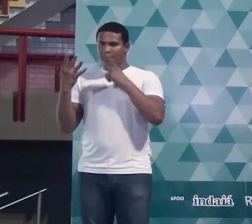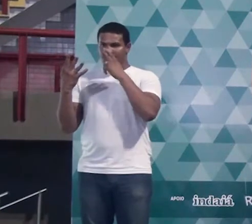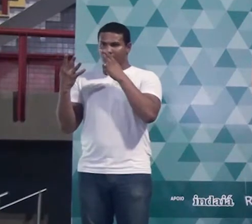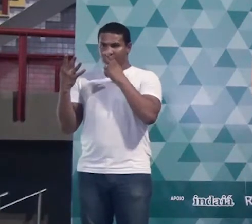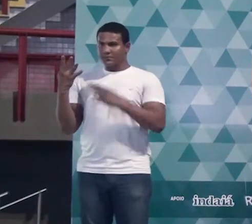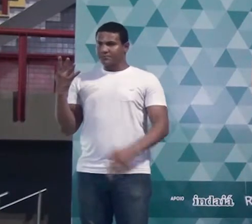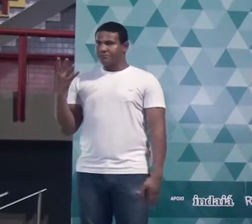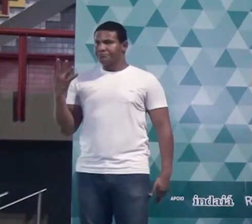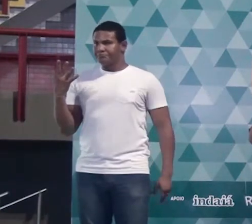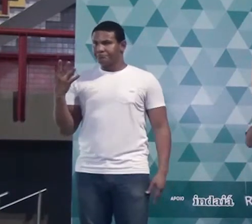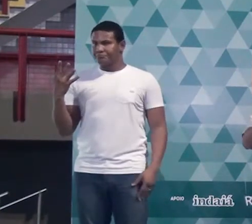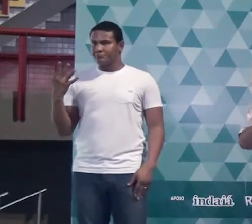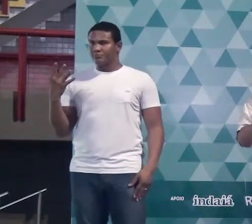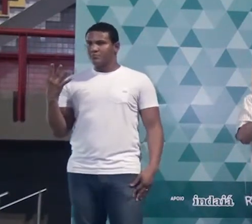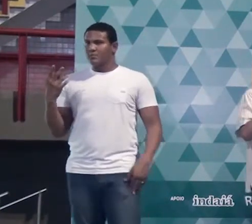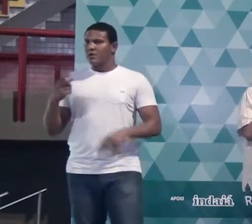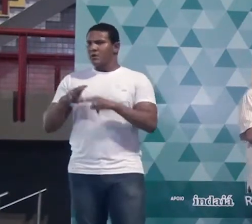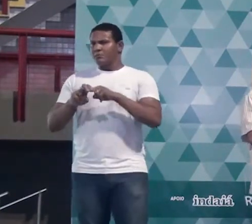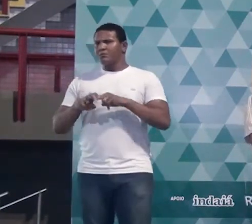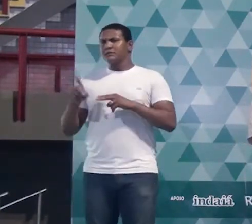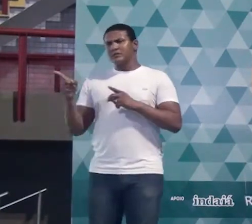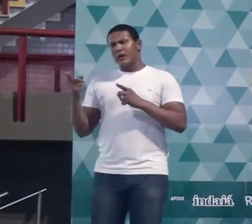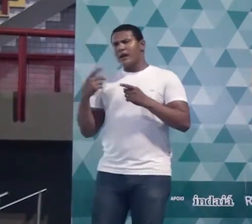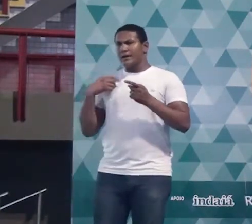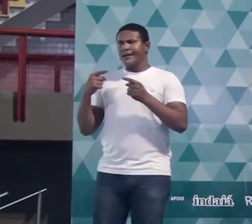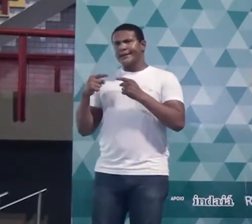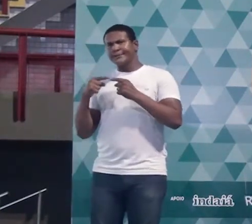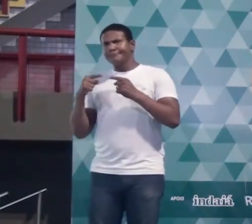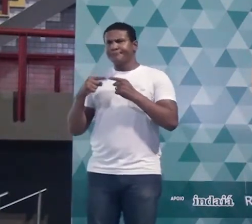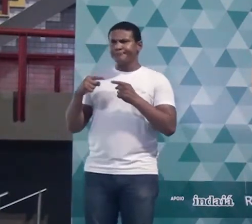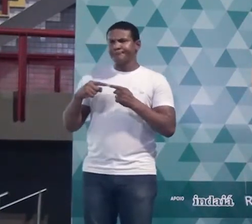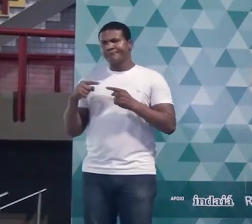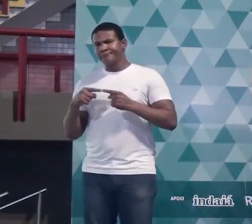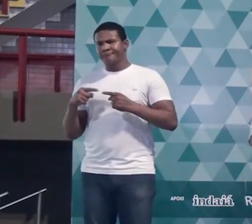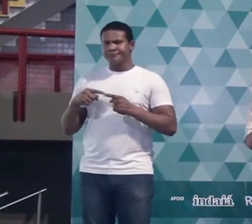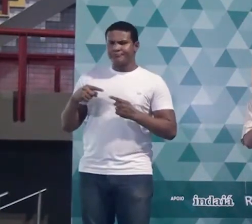é uma relação tão exata. Dá uma olhadinha aí, ó.